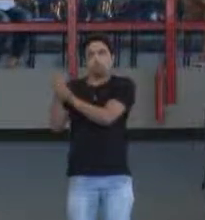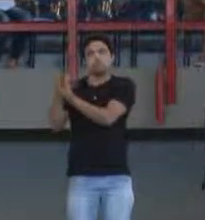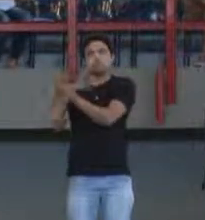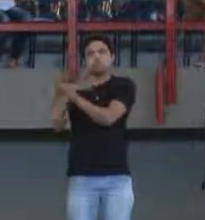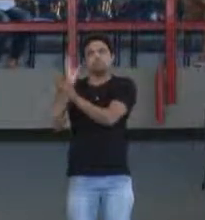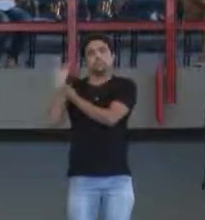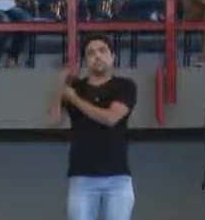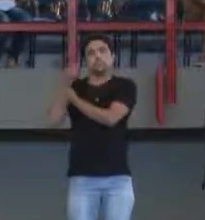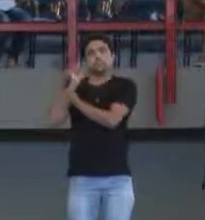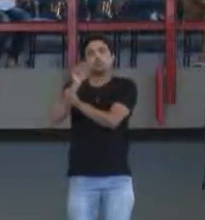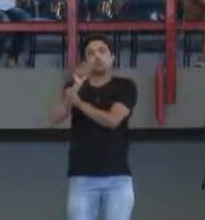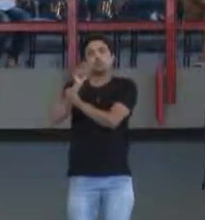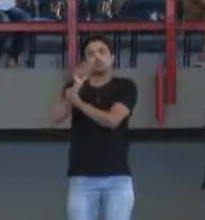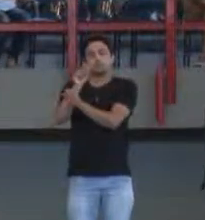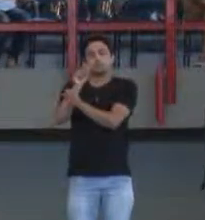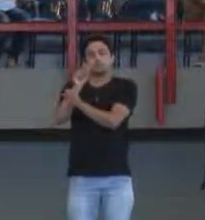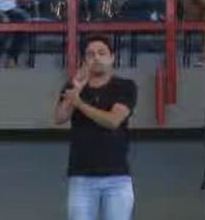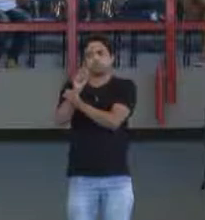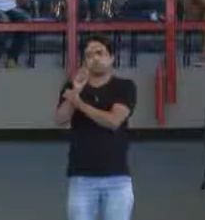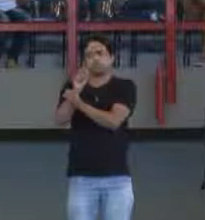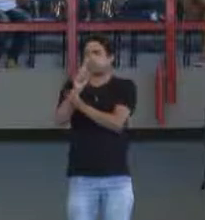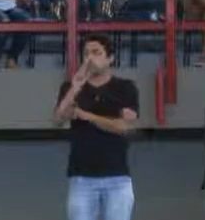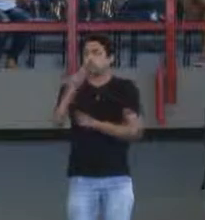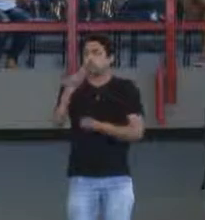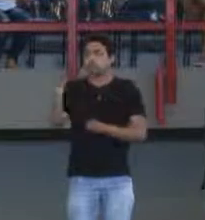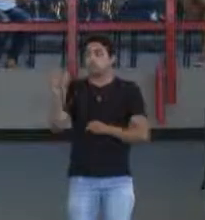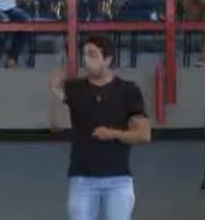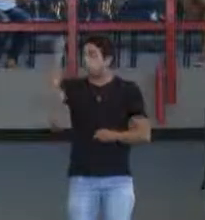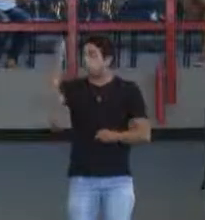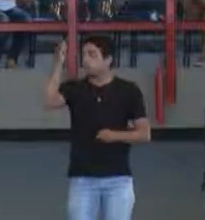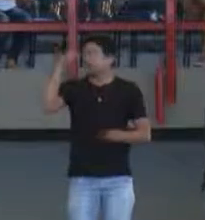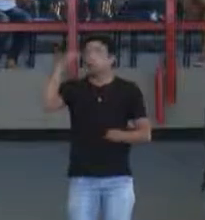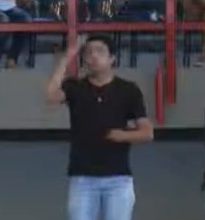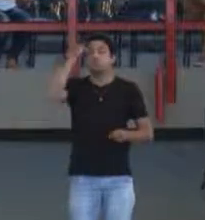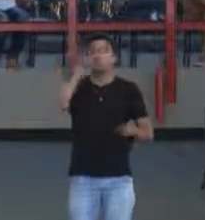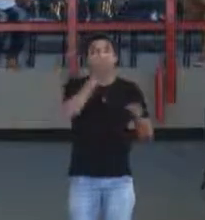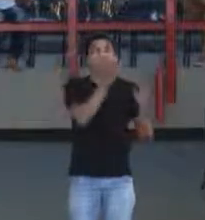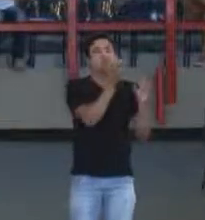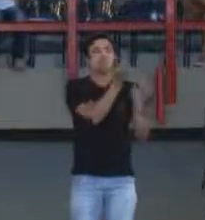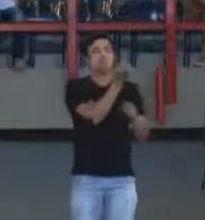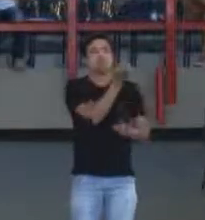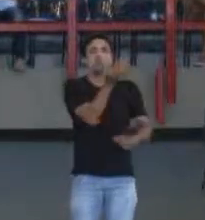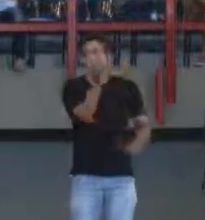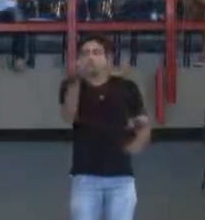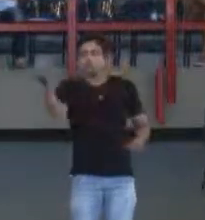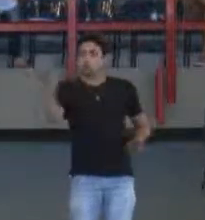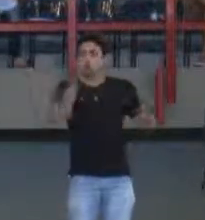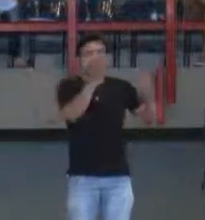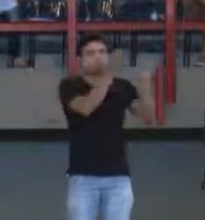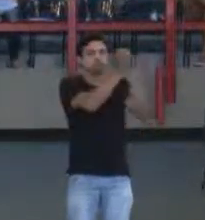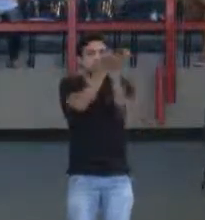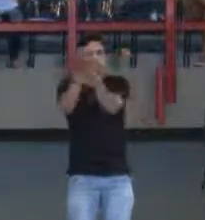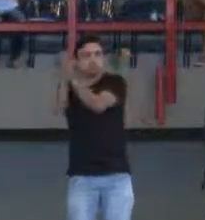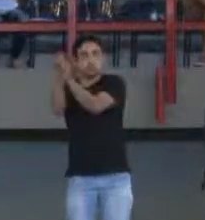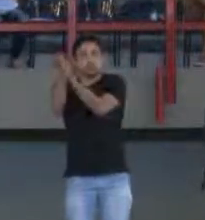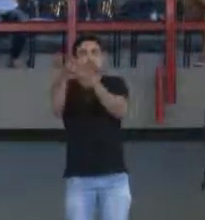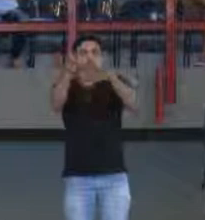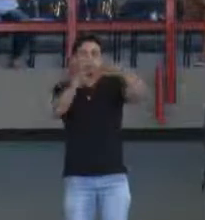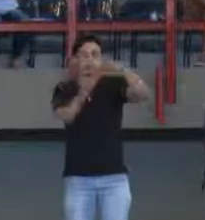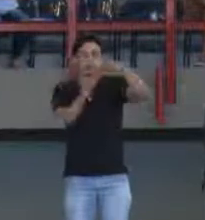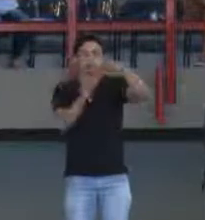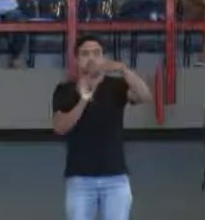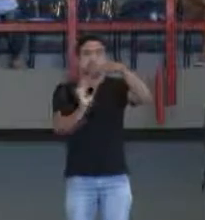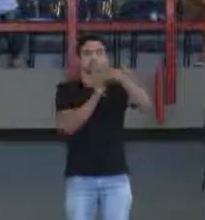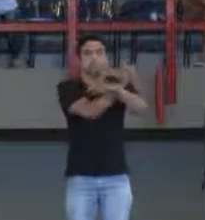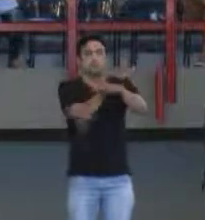numérica, onde ele vai simplesmente, onde é importante é o quantitativo, tá certo? É o valor mesmo.